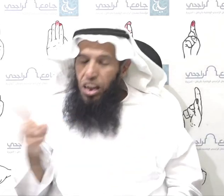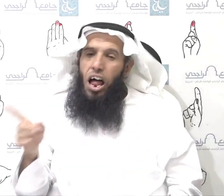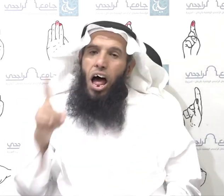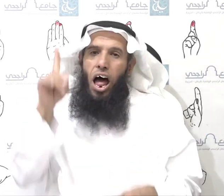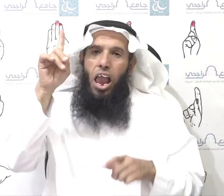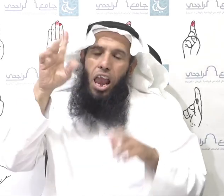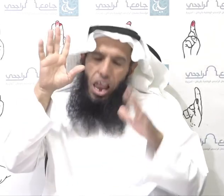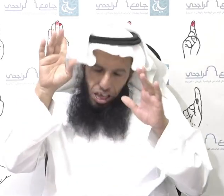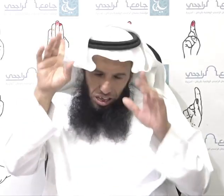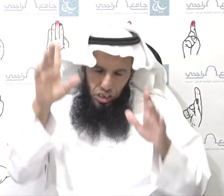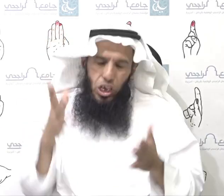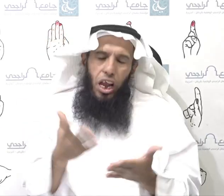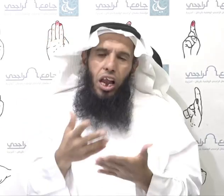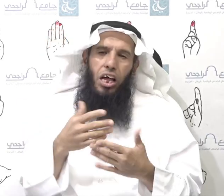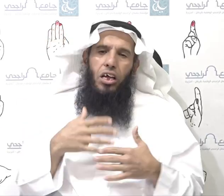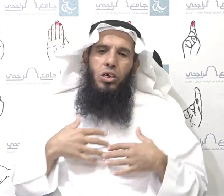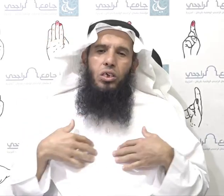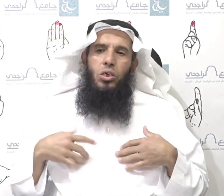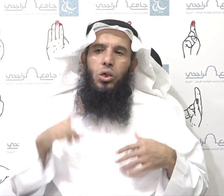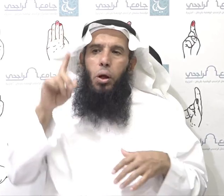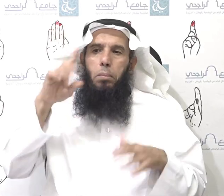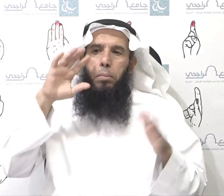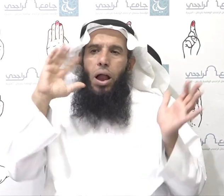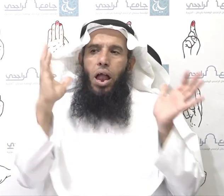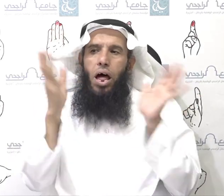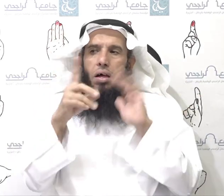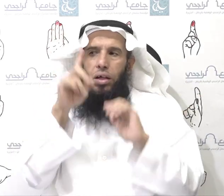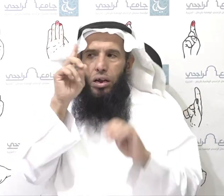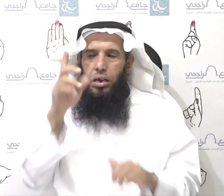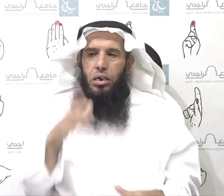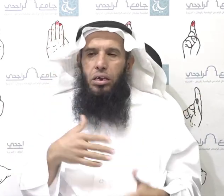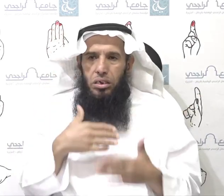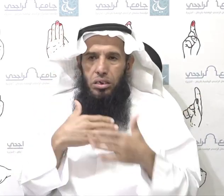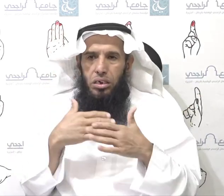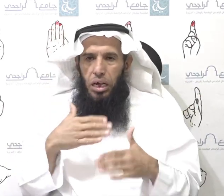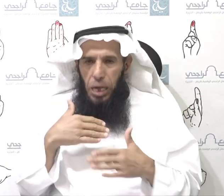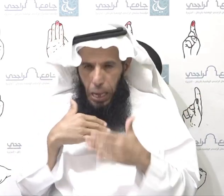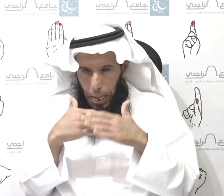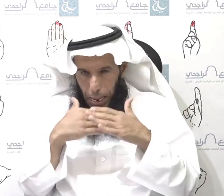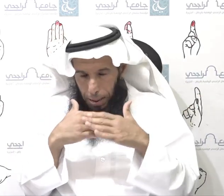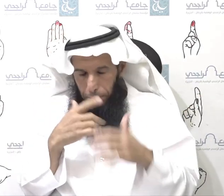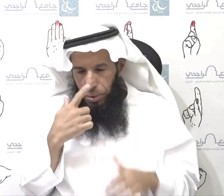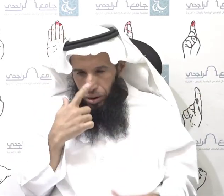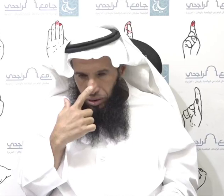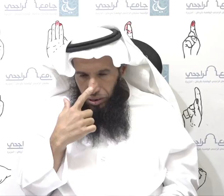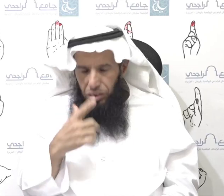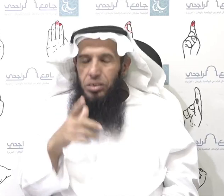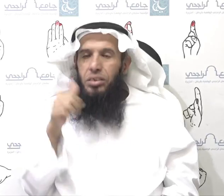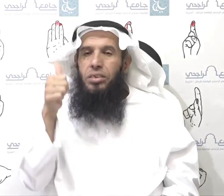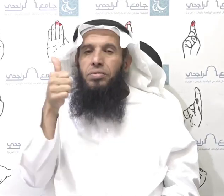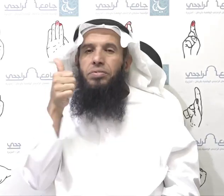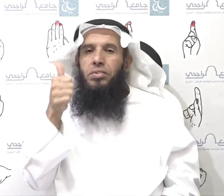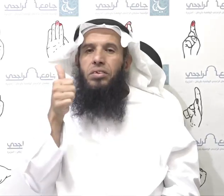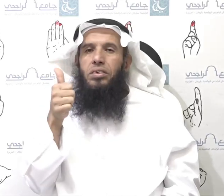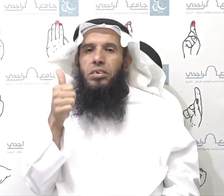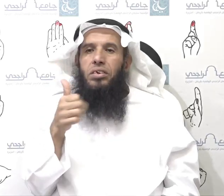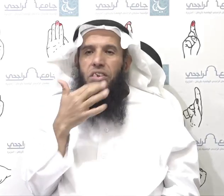المستوحشين، هو رب العالمين جل وعلا قريب من عبده. فهنيئا لمن بلغ سن